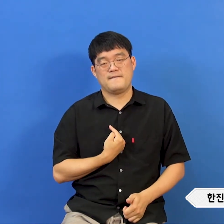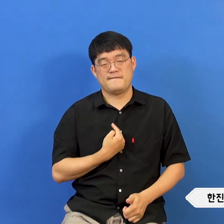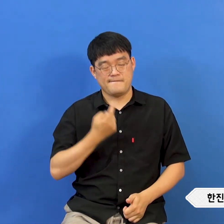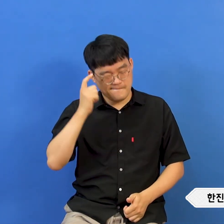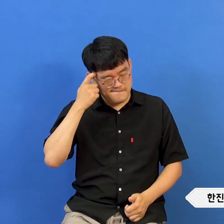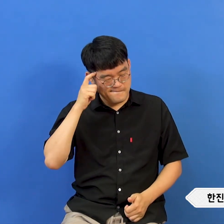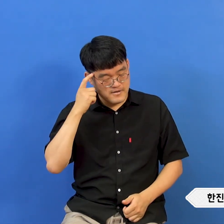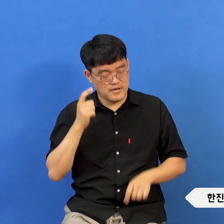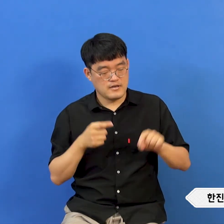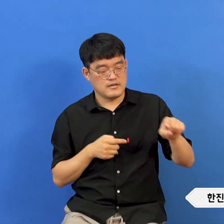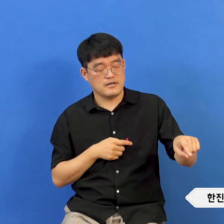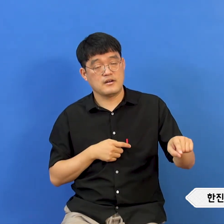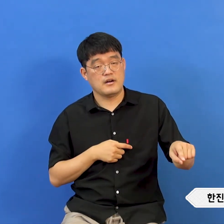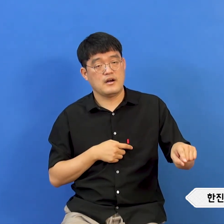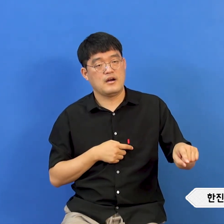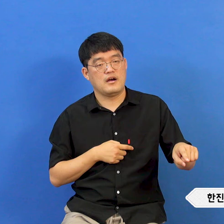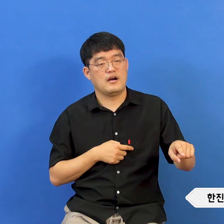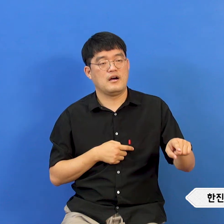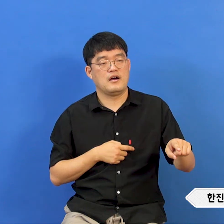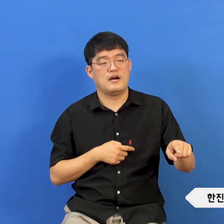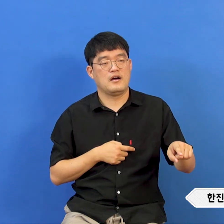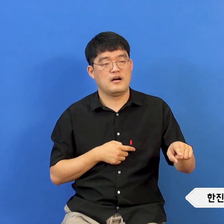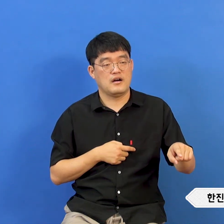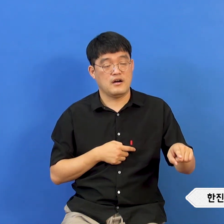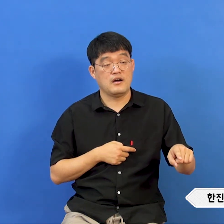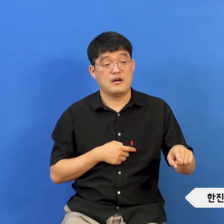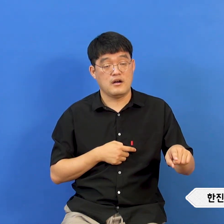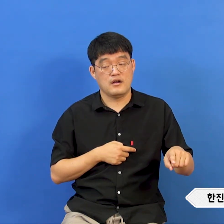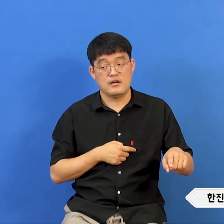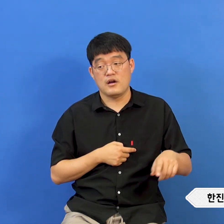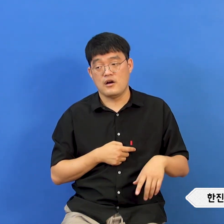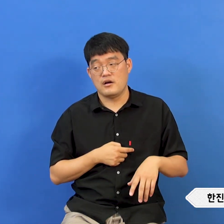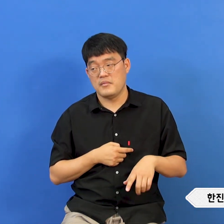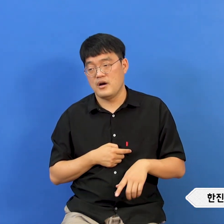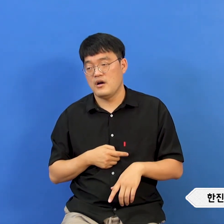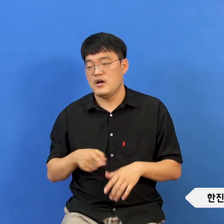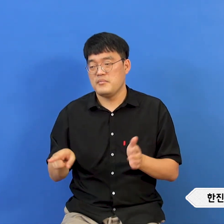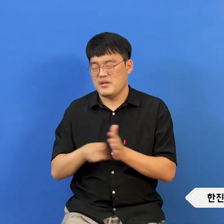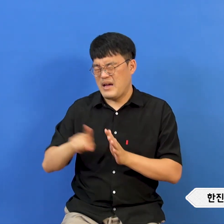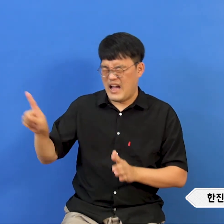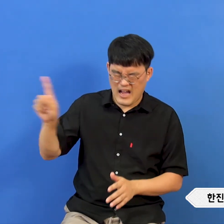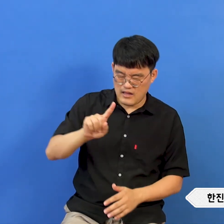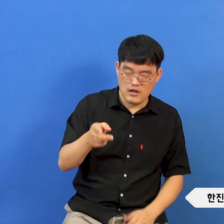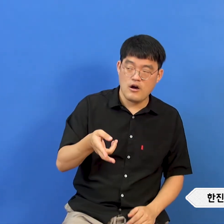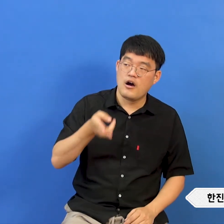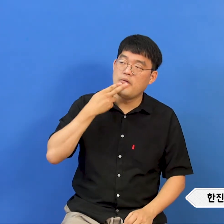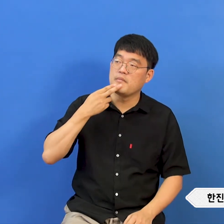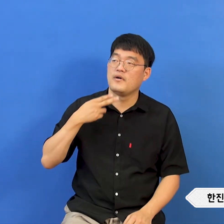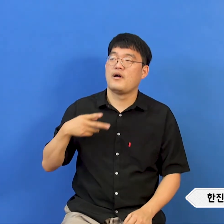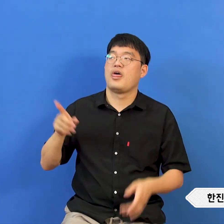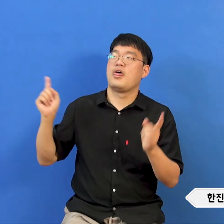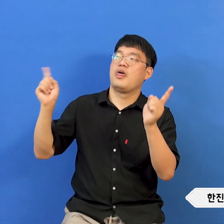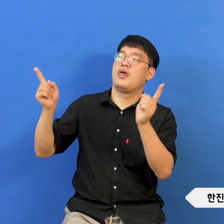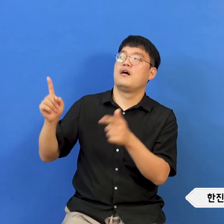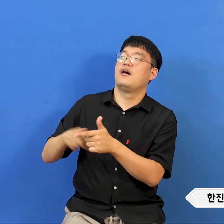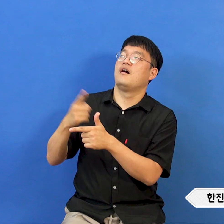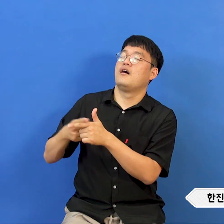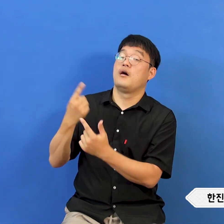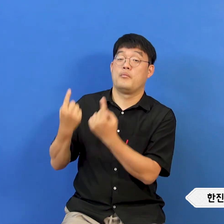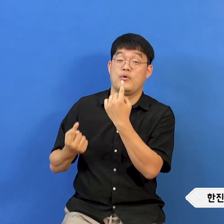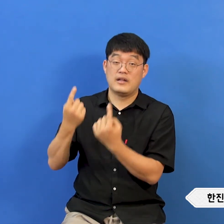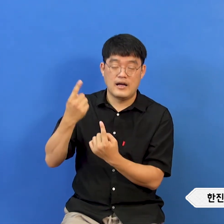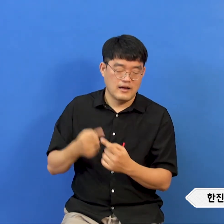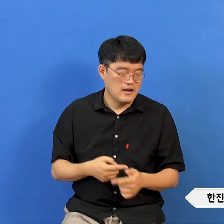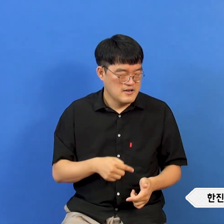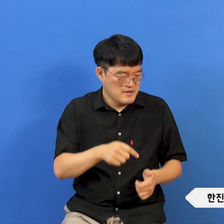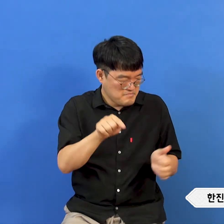그 압박을 하는 것은 안 하는 것보다는 낫습니다. 믿음이 하나도 없는데 그냥 태평치고 있는 것보다는 자기를 막 믿자라고